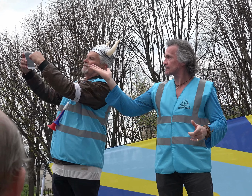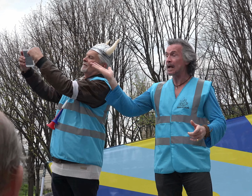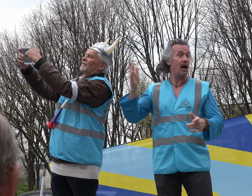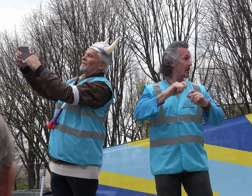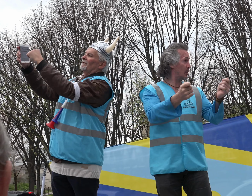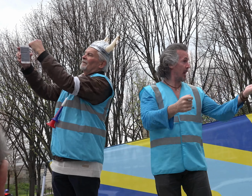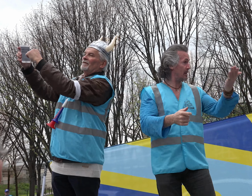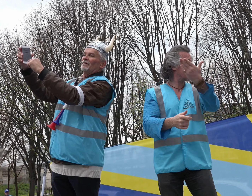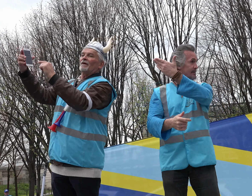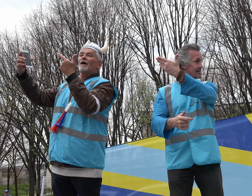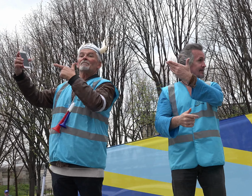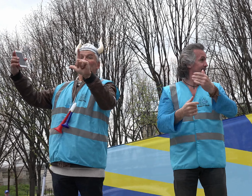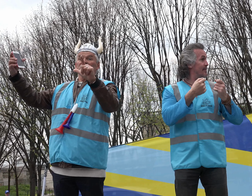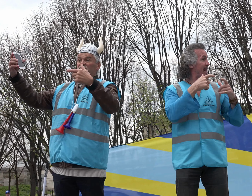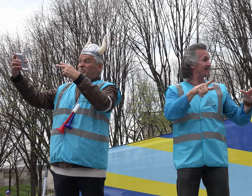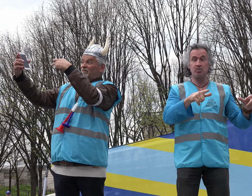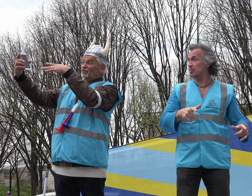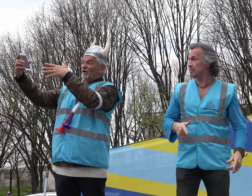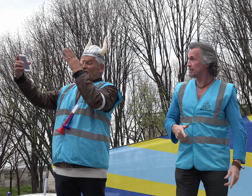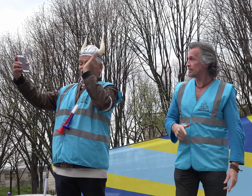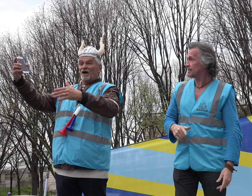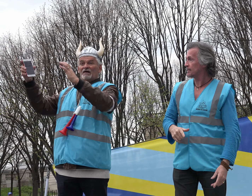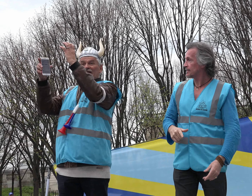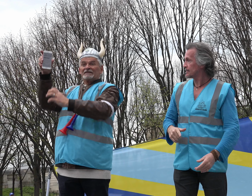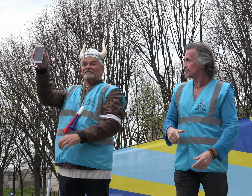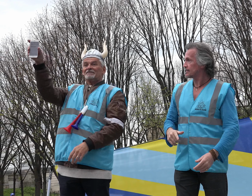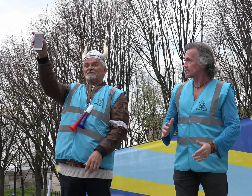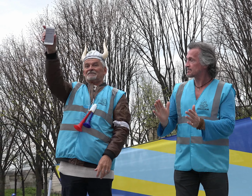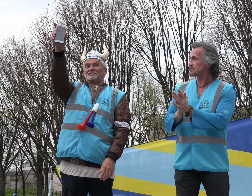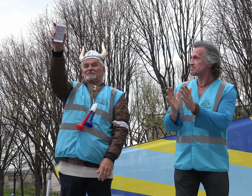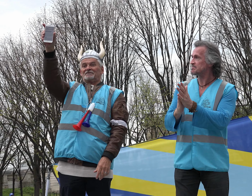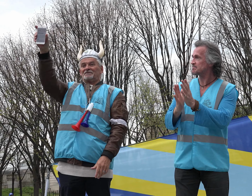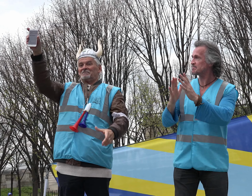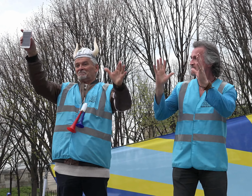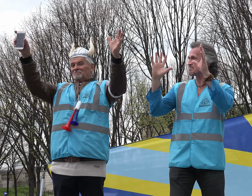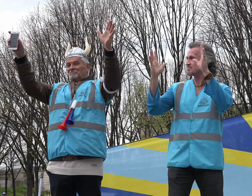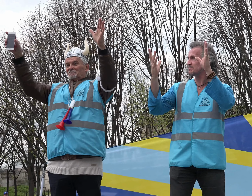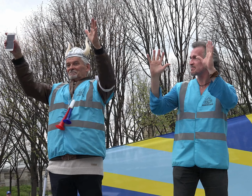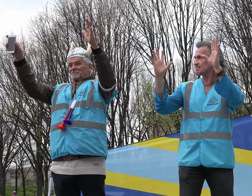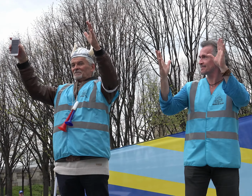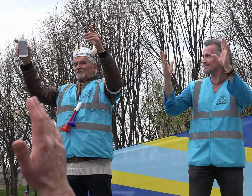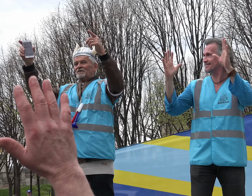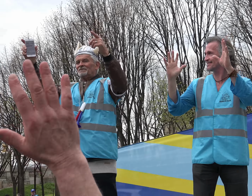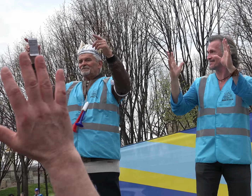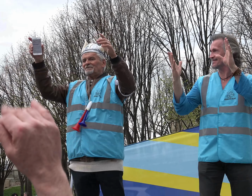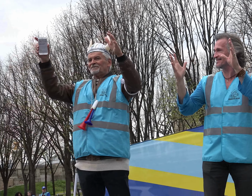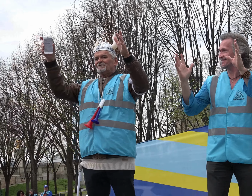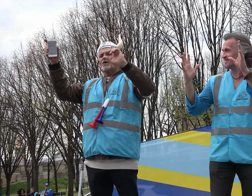Sur le site de Libération, vous pouvez voir sur le site de Libération, il y a déjà tout un texte qui est écrit sur notre